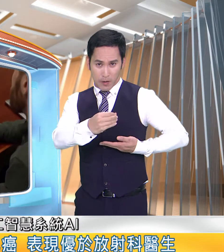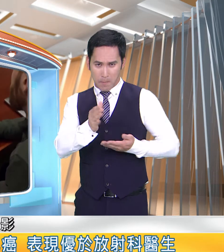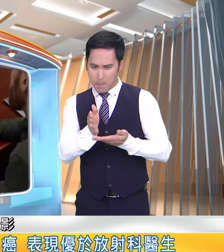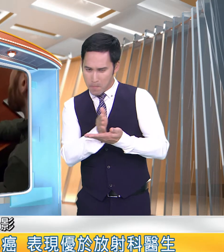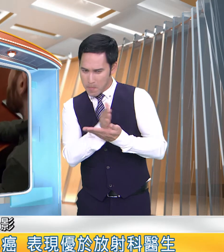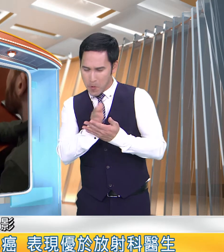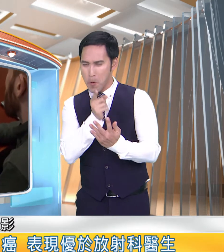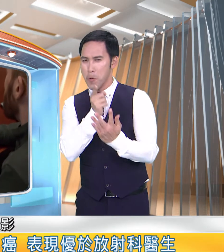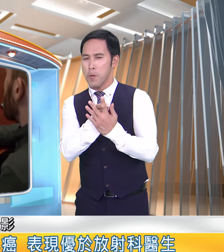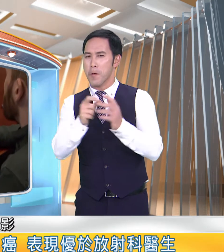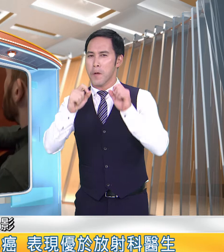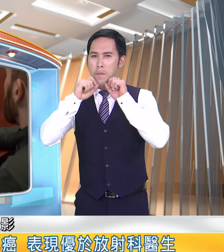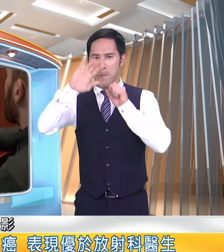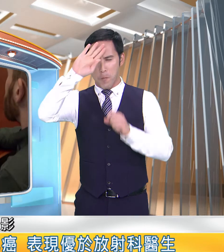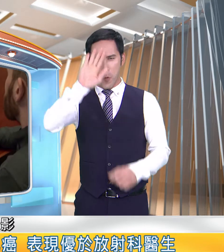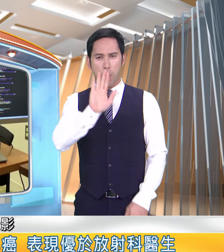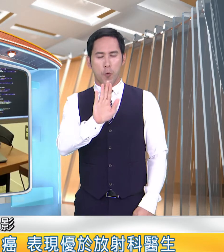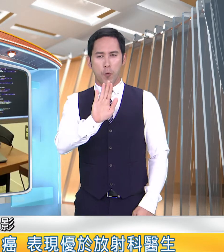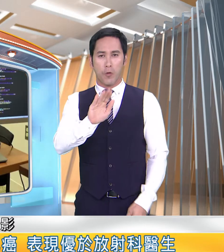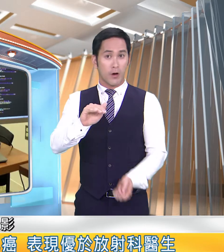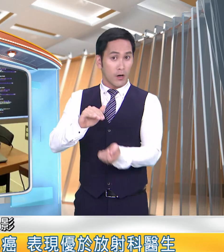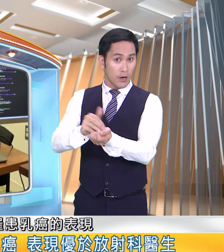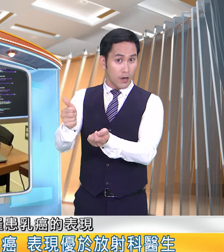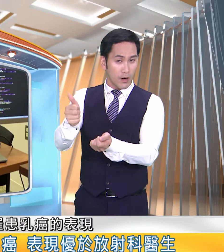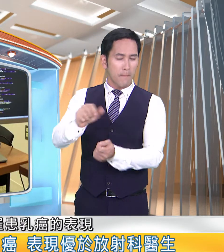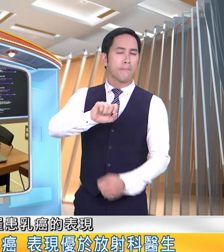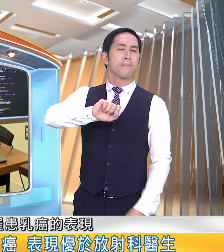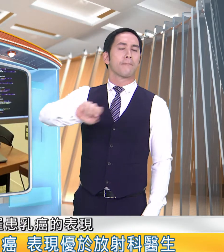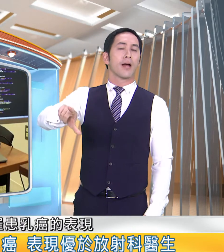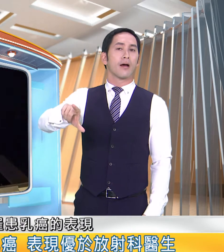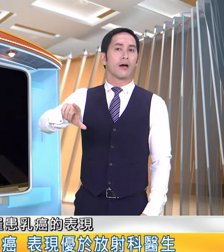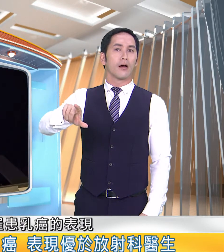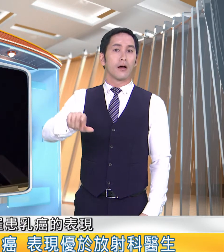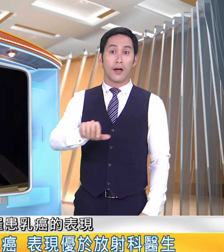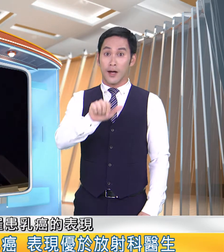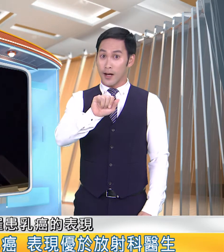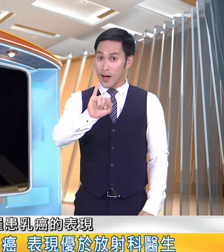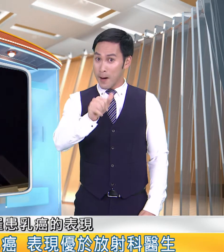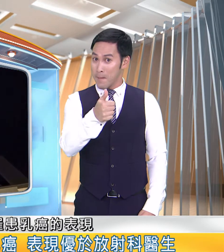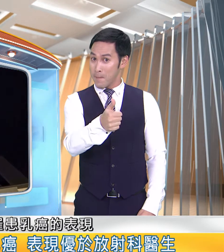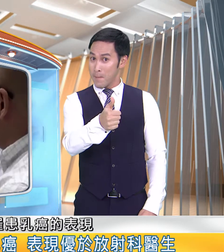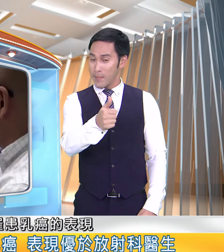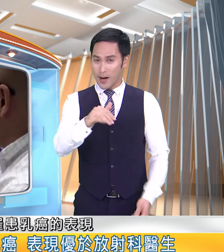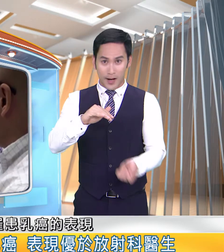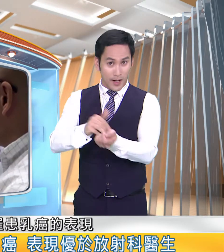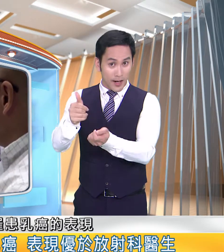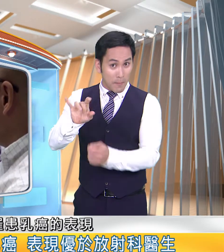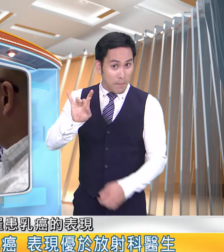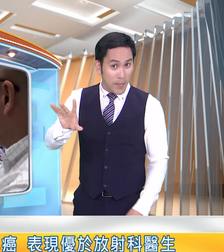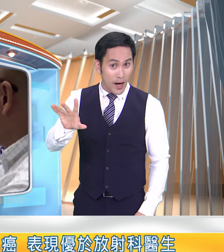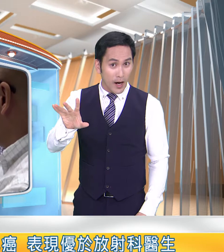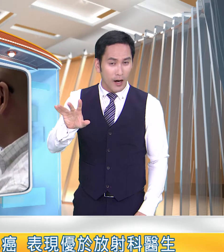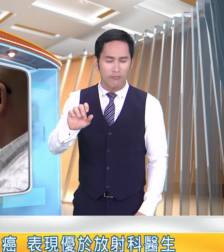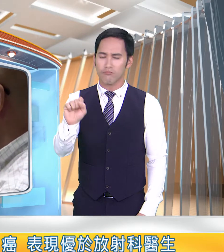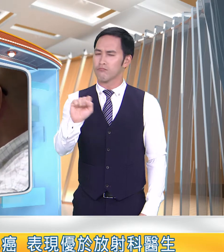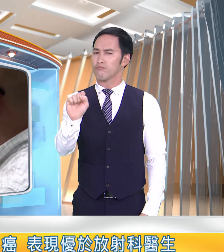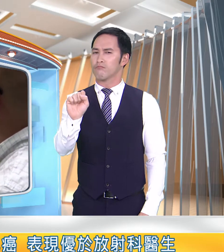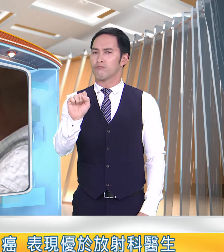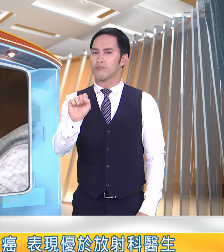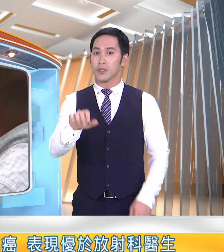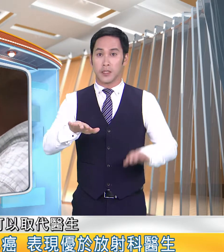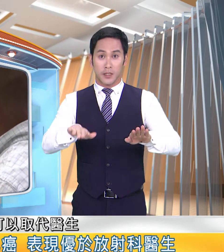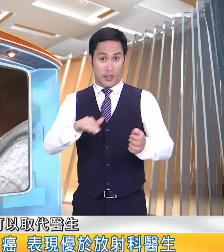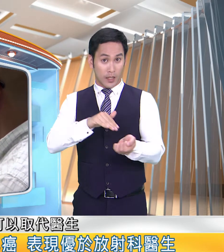AI 透过乳房 X 光摄影判读女性是否罹患乳癌的表现超越了医